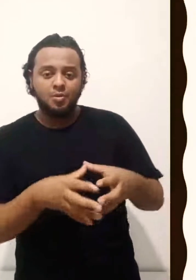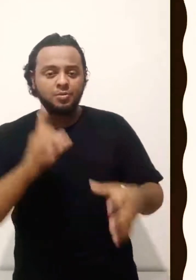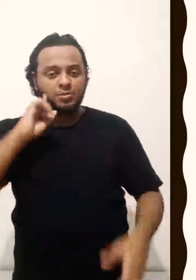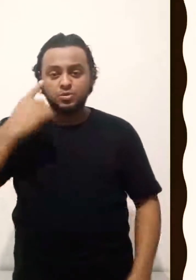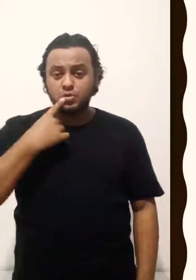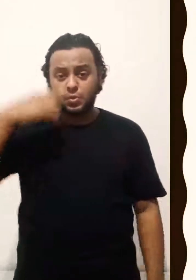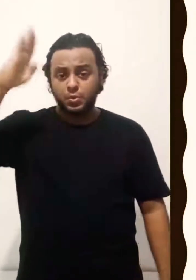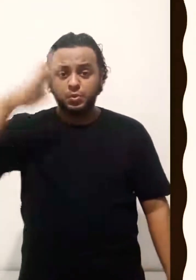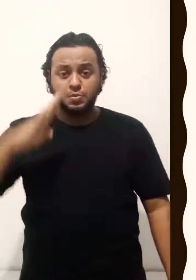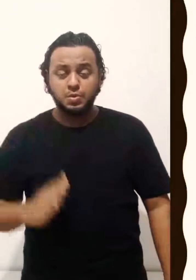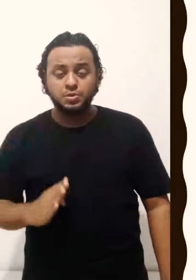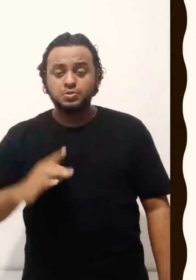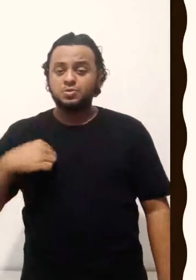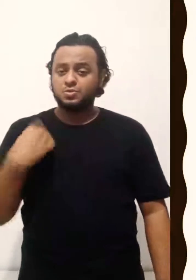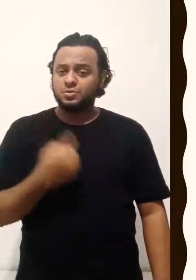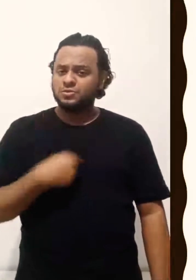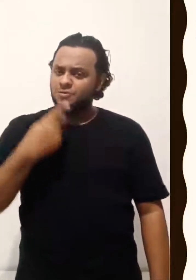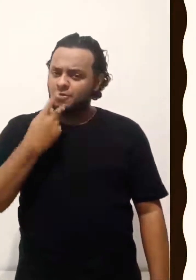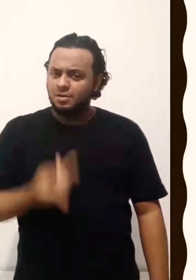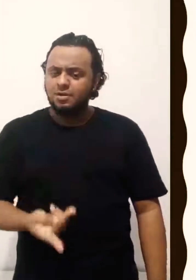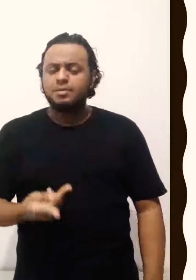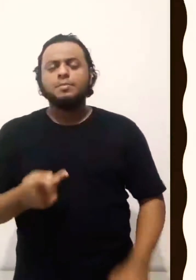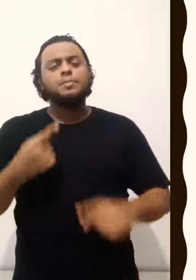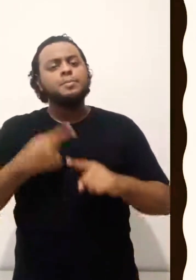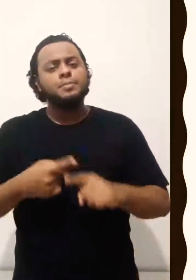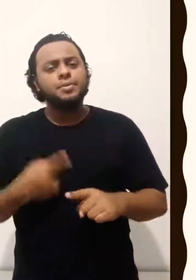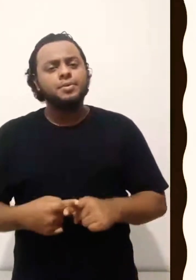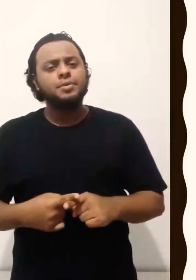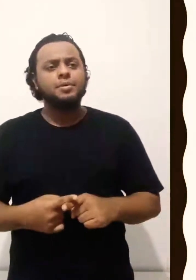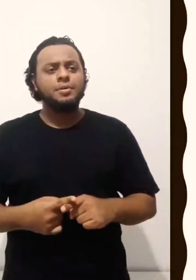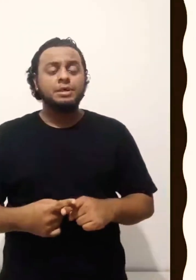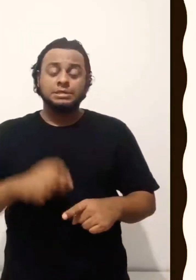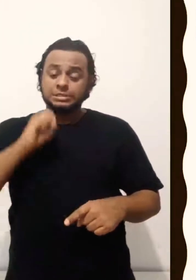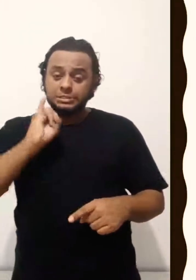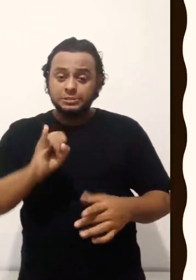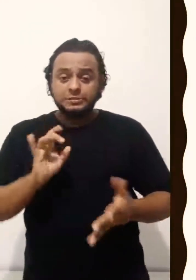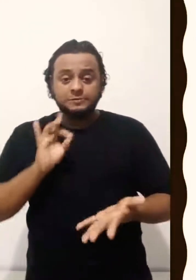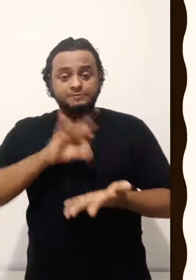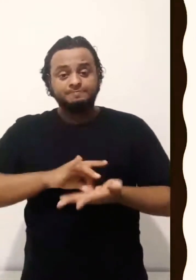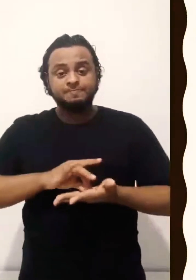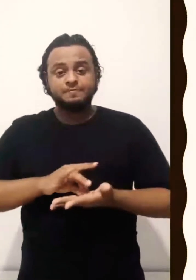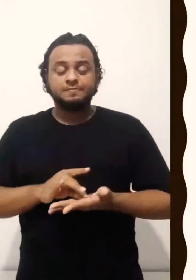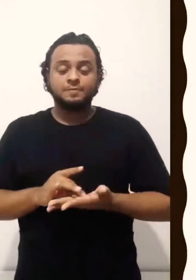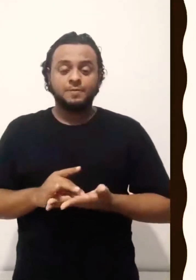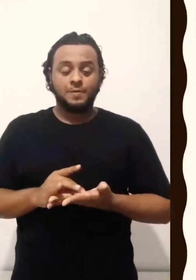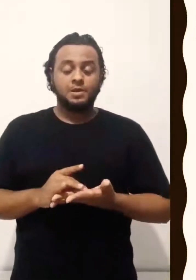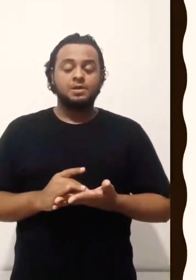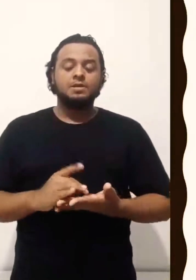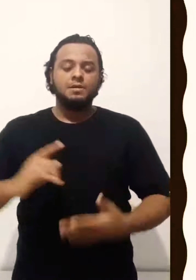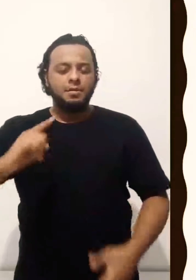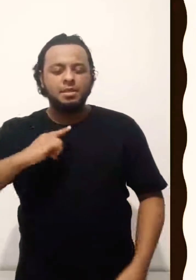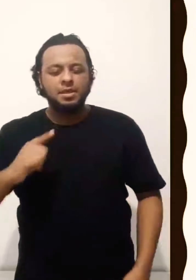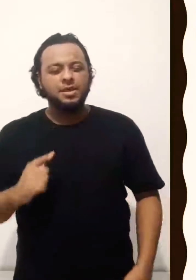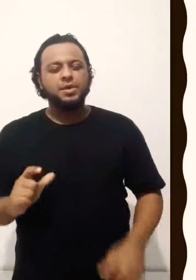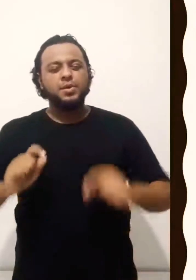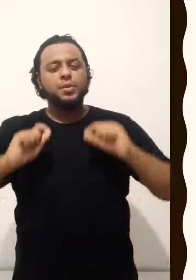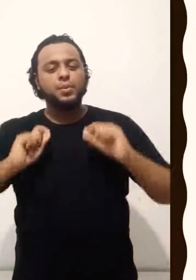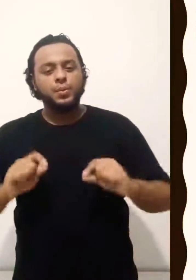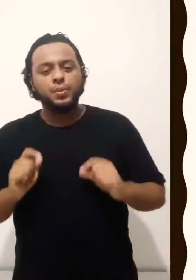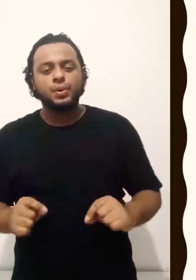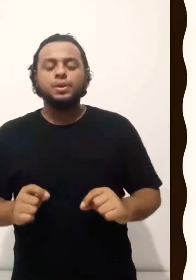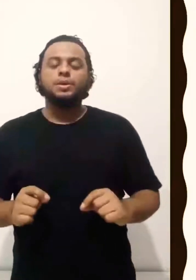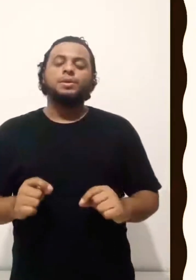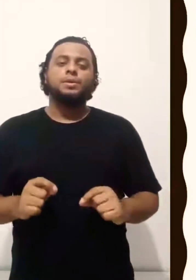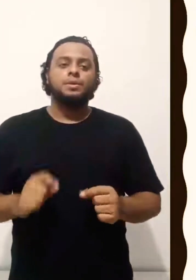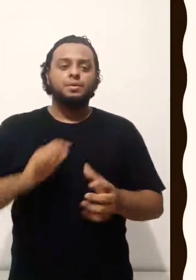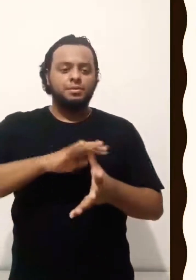surda brasileira. E a gente fala isso porque é, se ela fosse uma língua oficial, a gente teria, né,